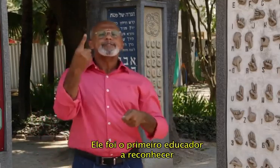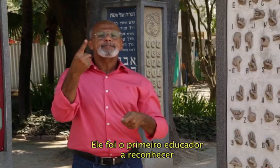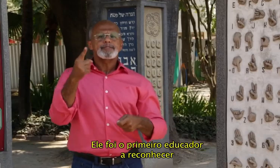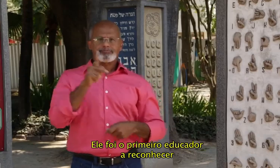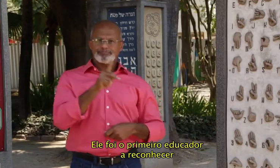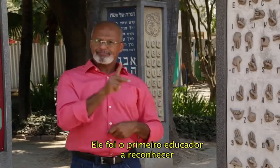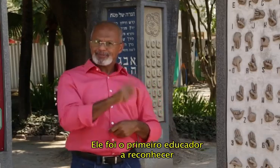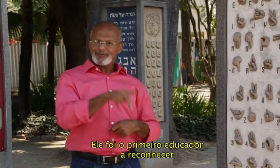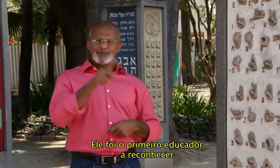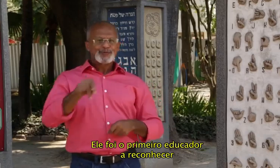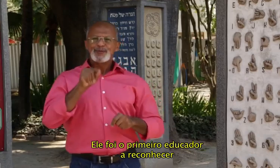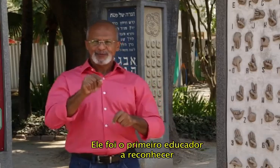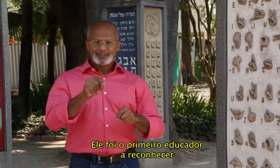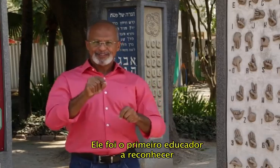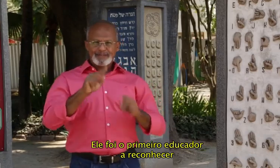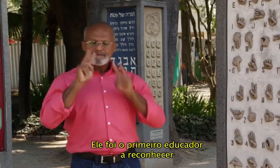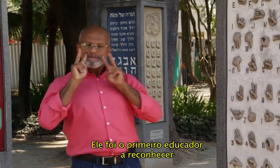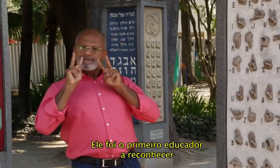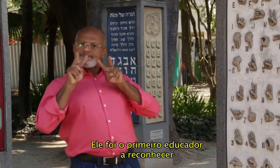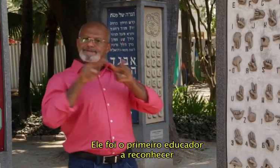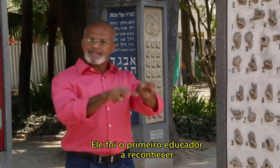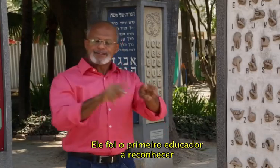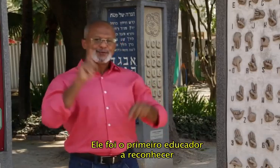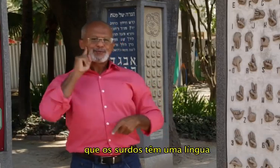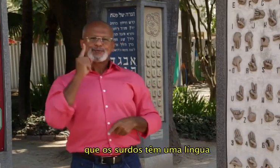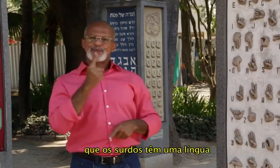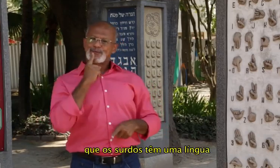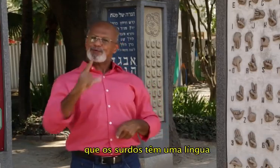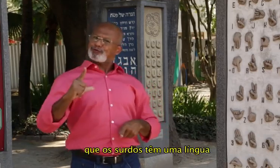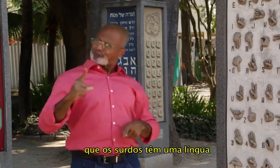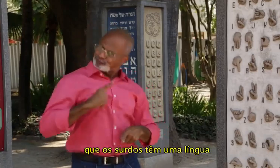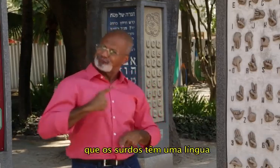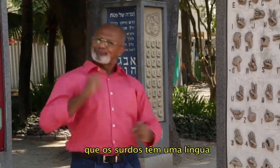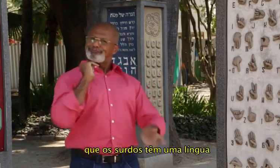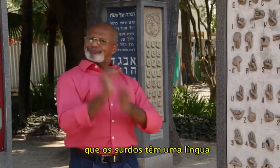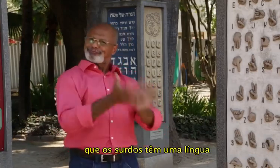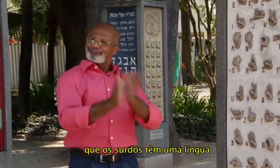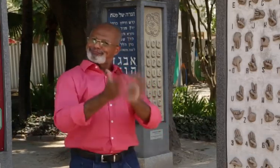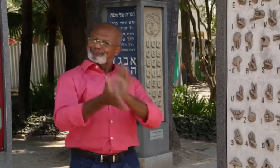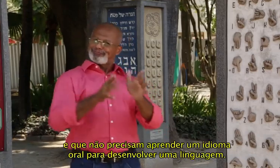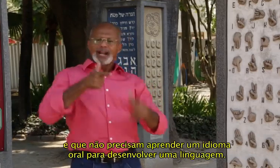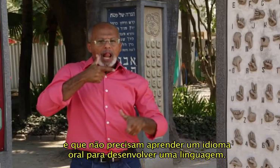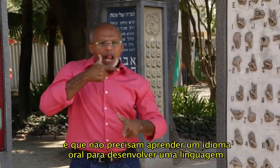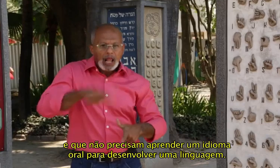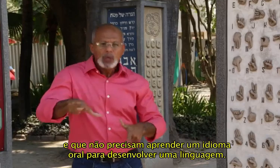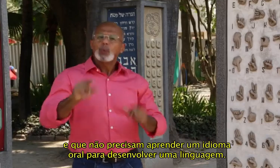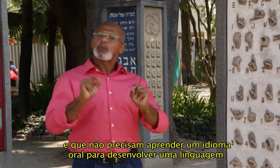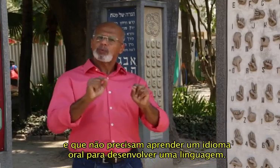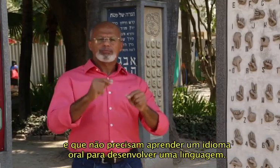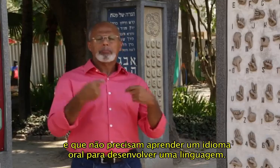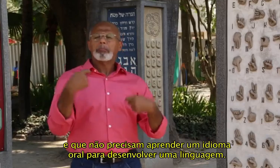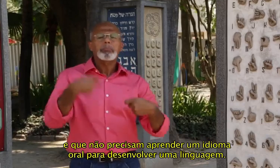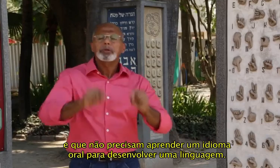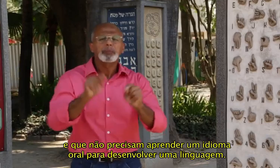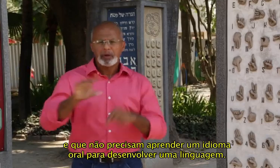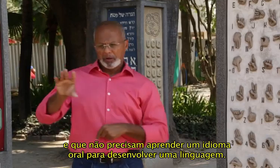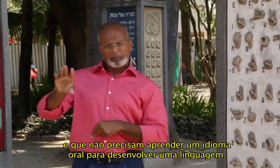Ele foi o primeiro educador a reconhecer que os surdos têm uma língua e que não precisam aprender um idioma